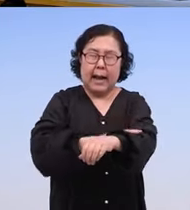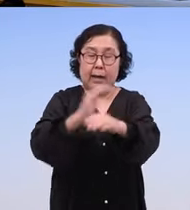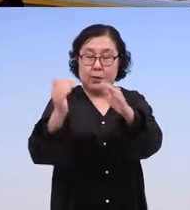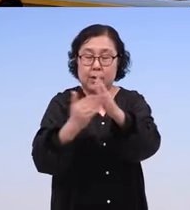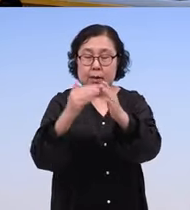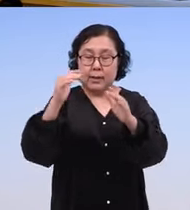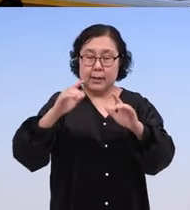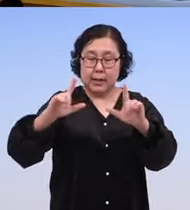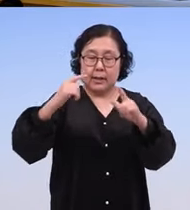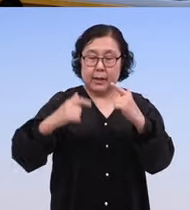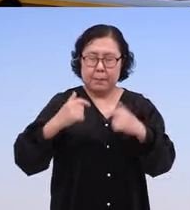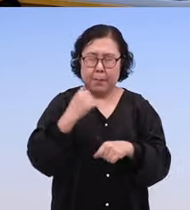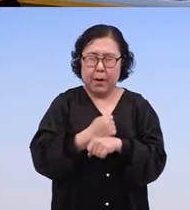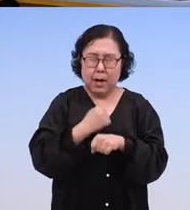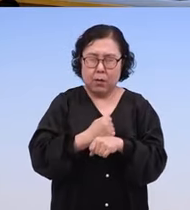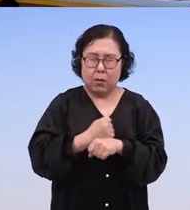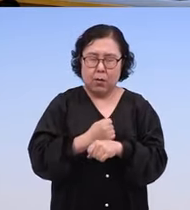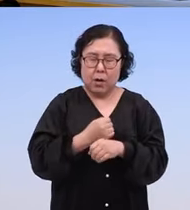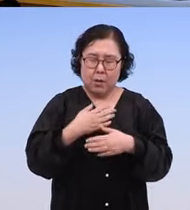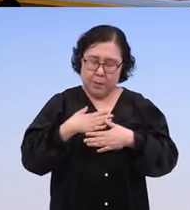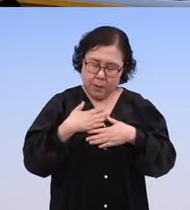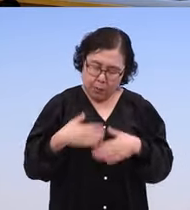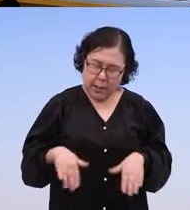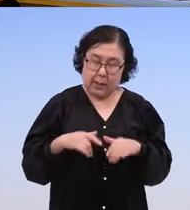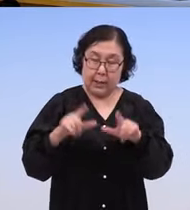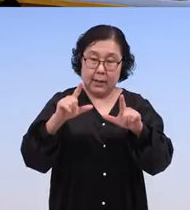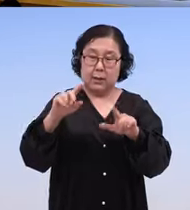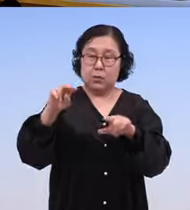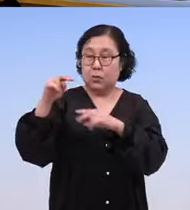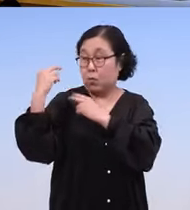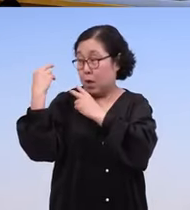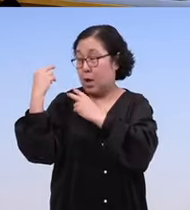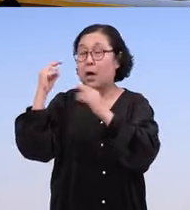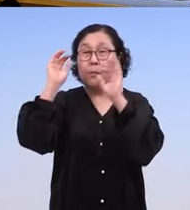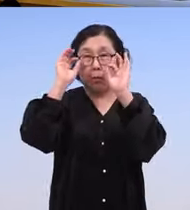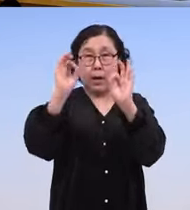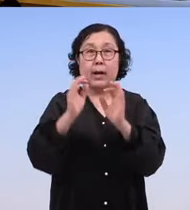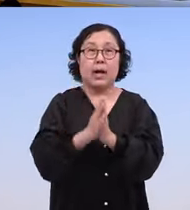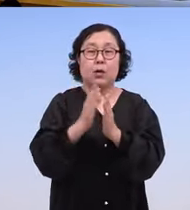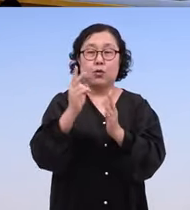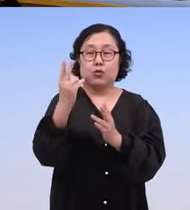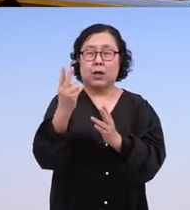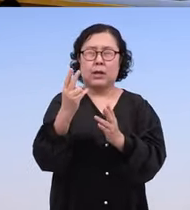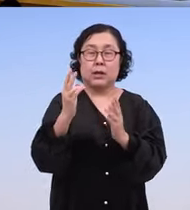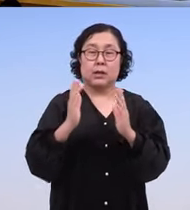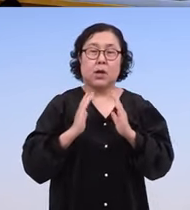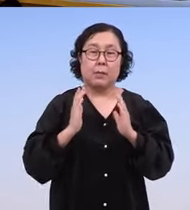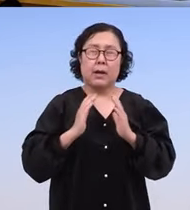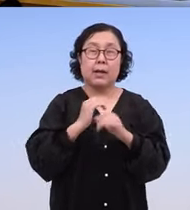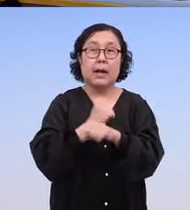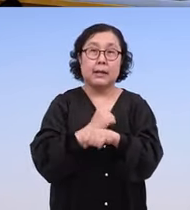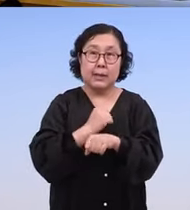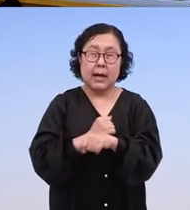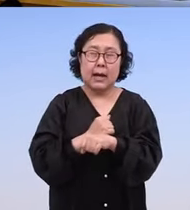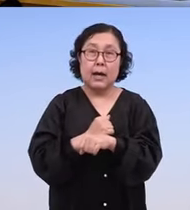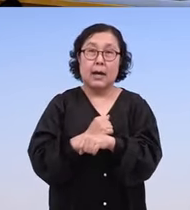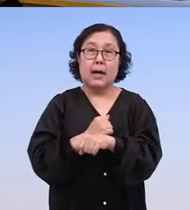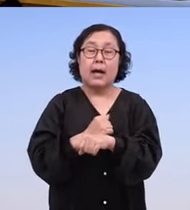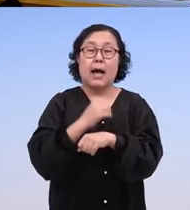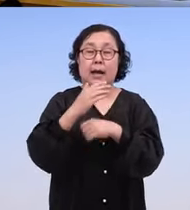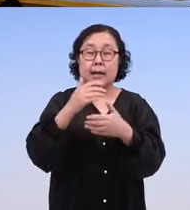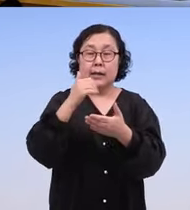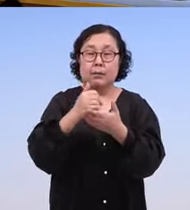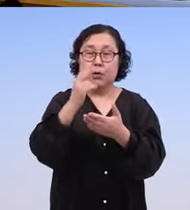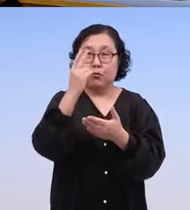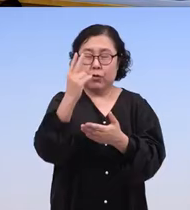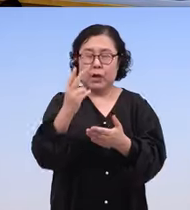형통한 날에는 기뻐하고 곤고한 날에는 되돌아보아라. 이 두 가지를 하나님이 병행하게 하사,